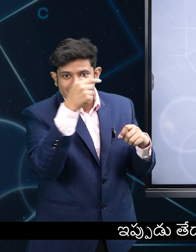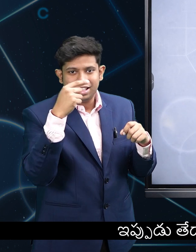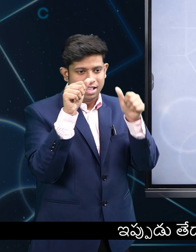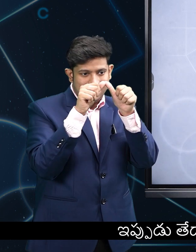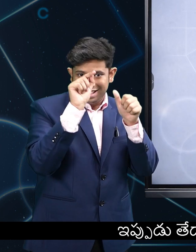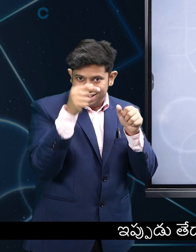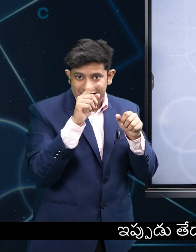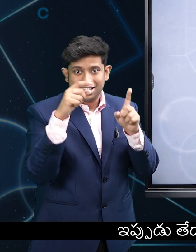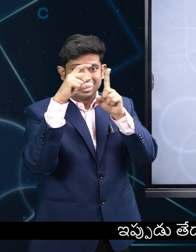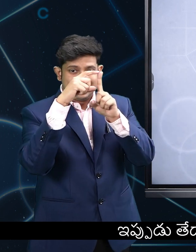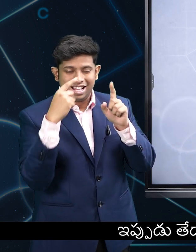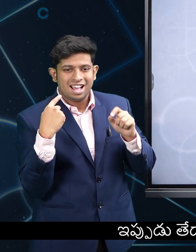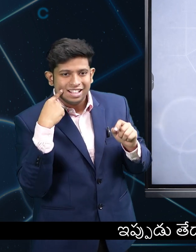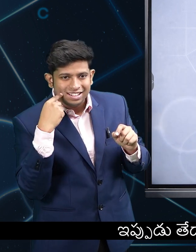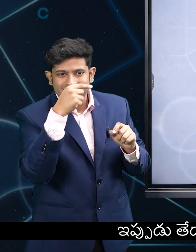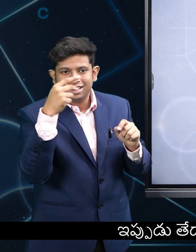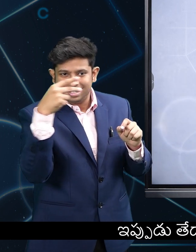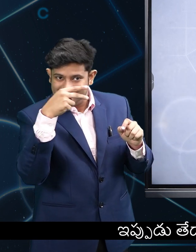x1 మైనస్ a d1